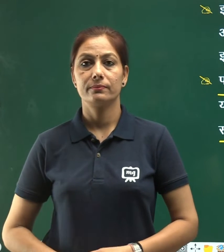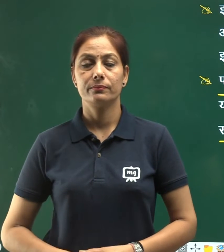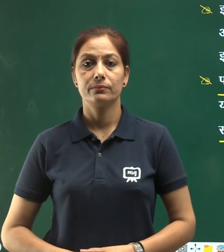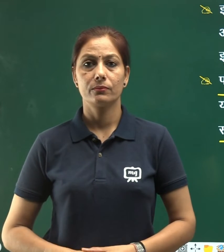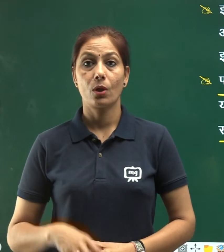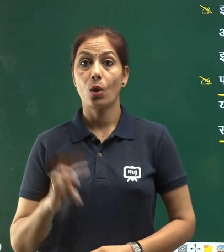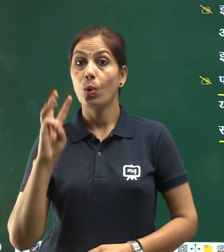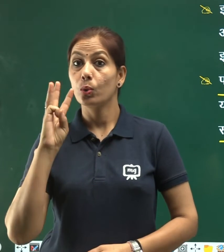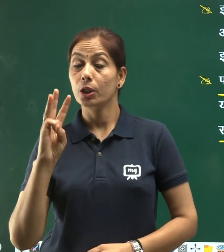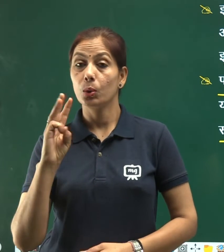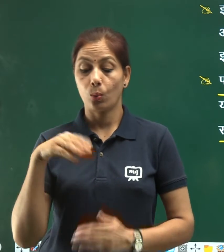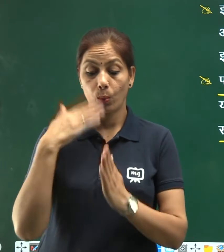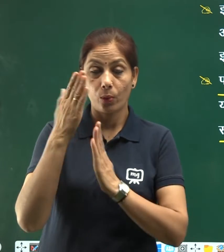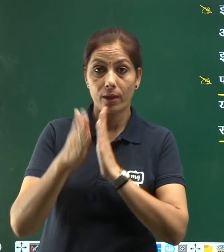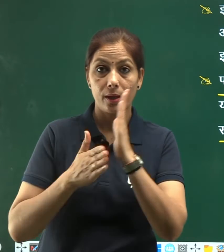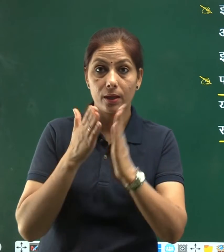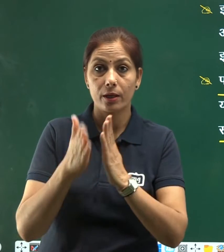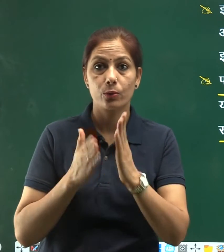तीनों रेलगाड़ियों में